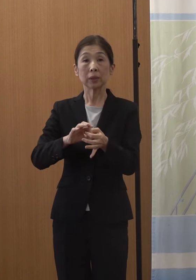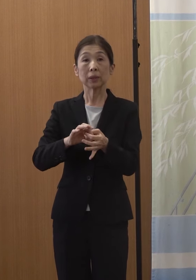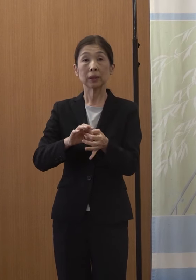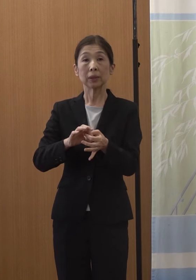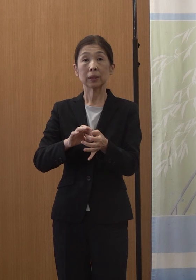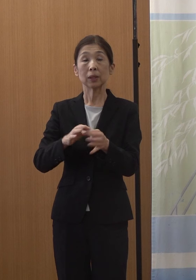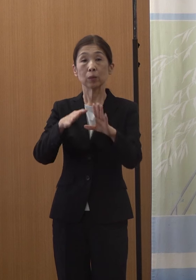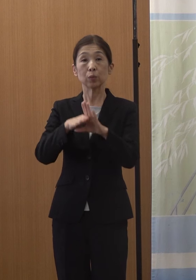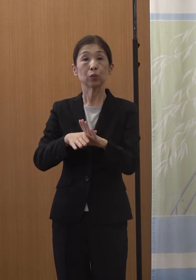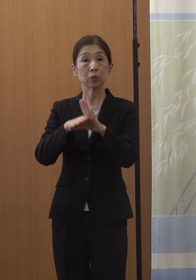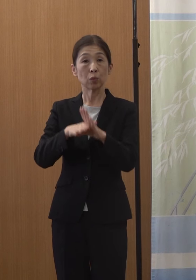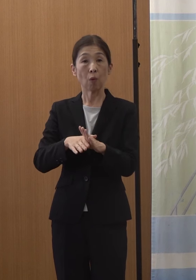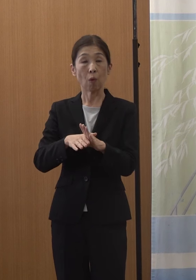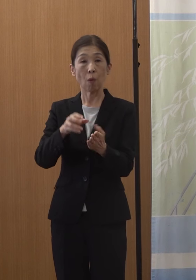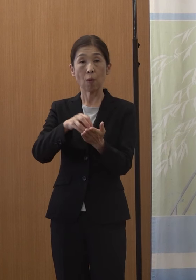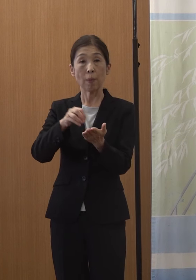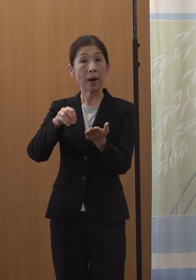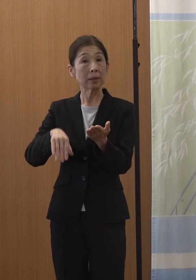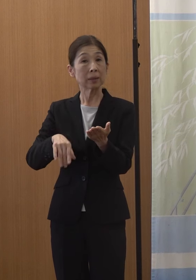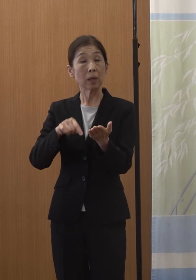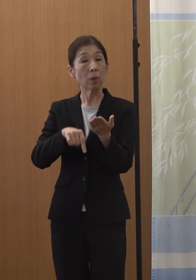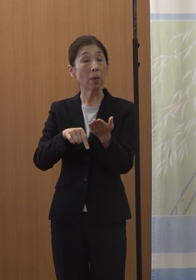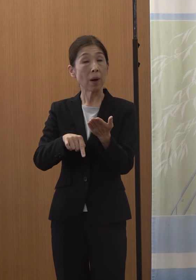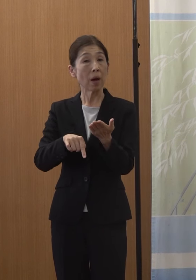を、設けなかったということで、